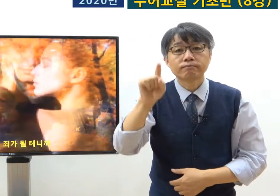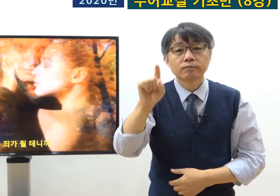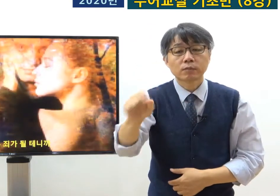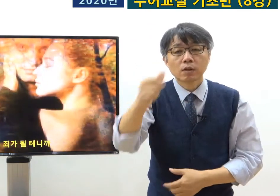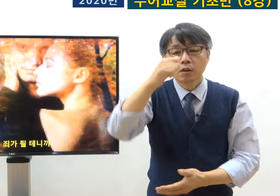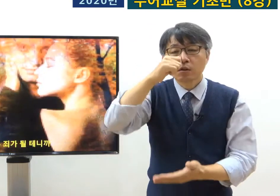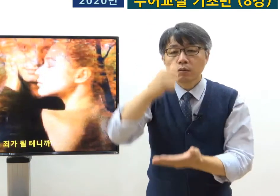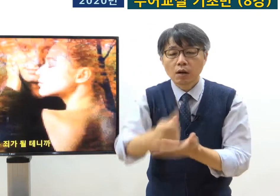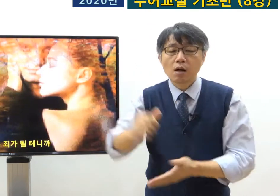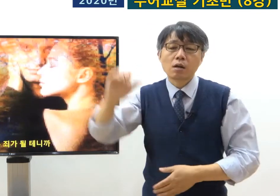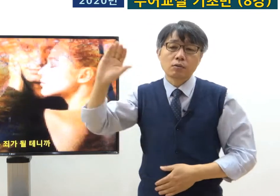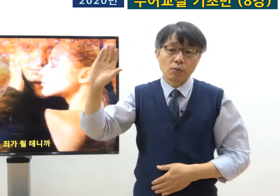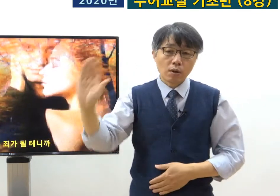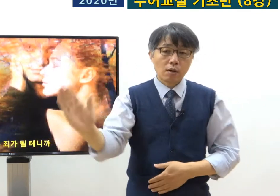하늘은 죄가 될